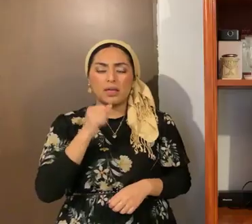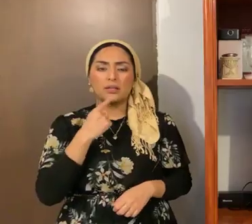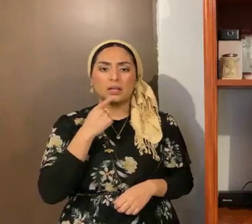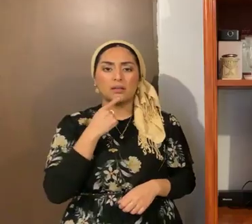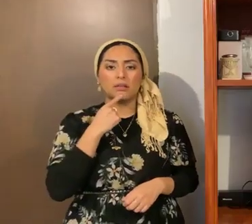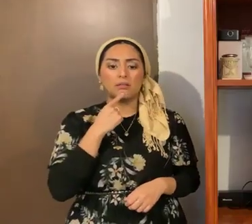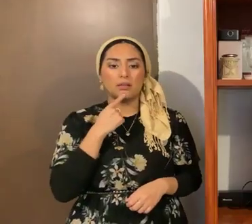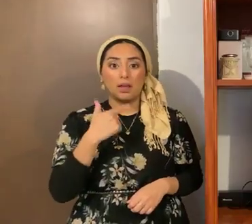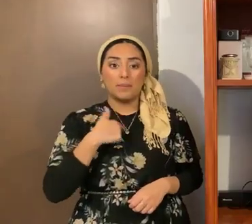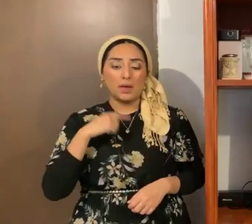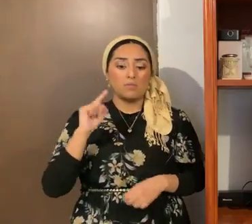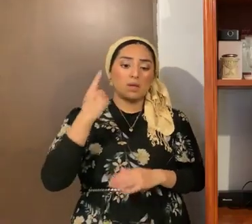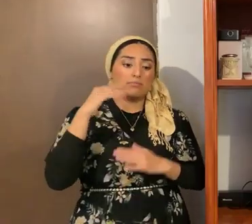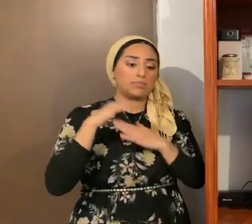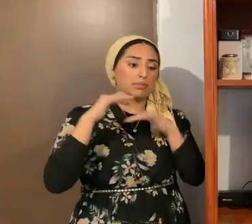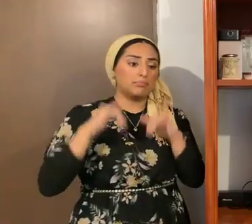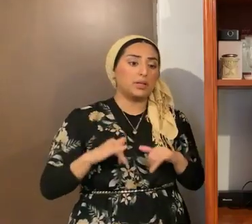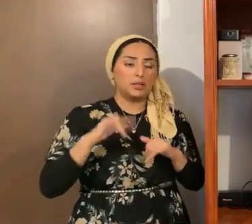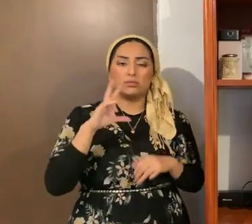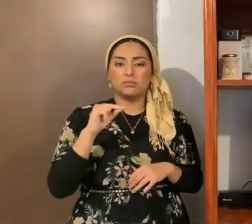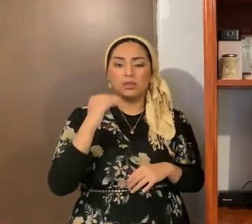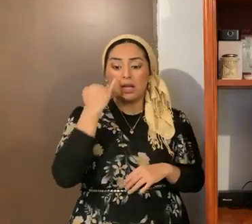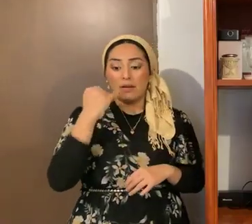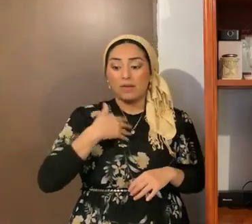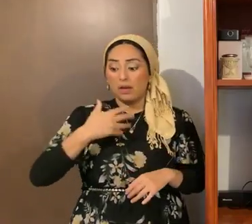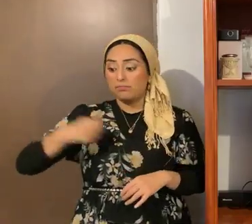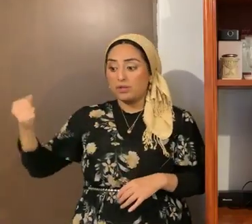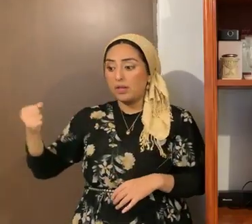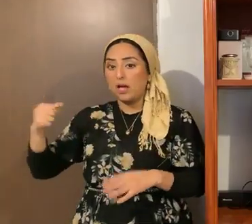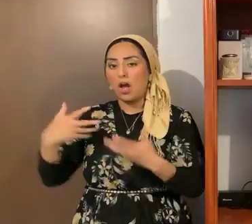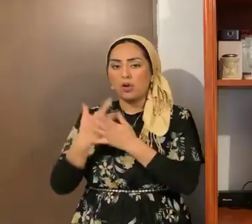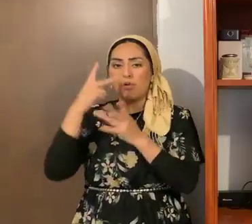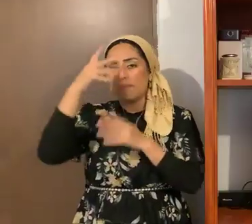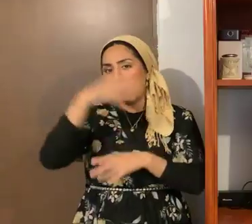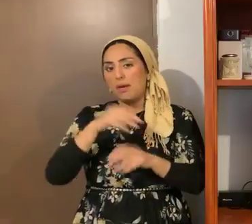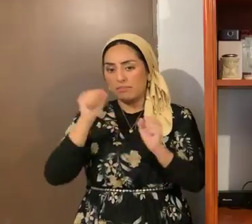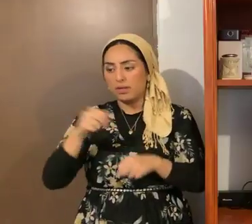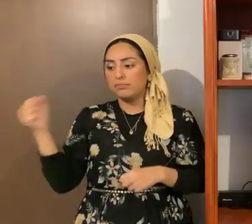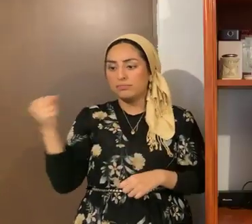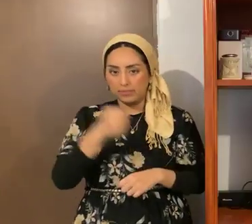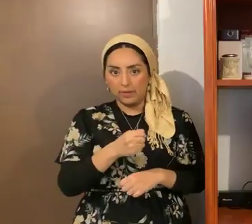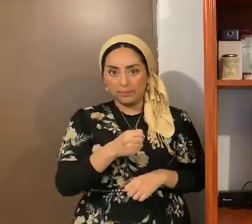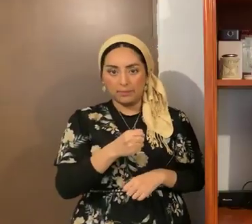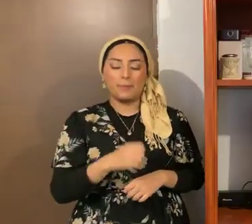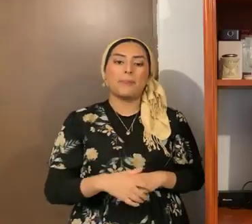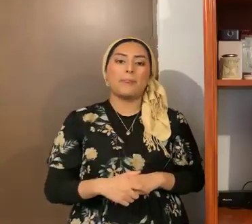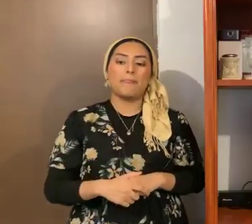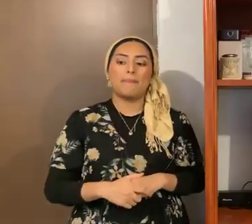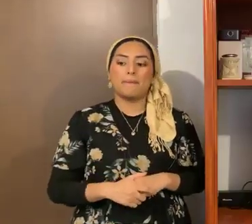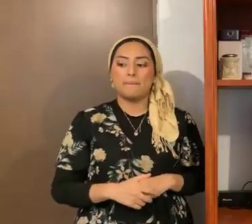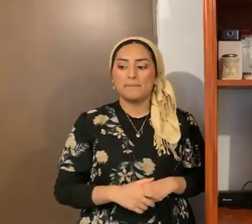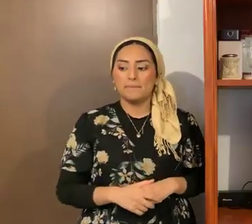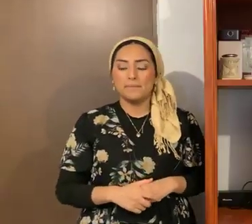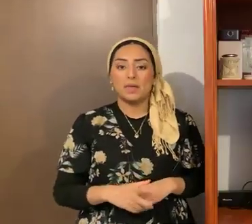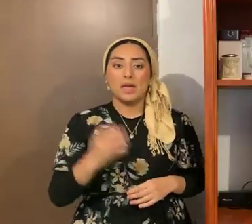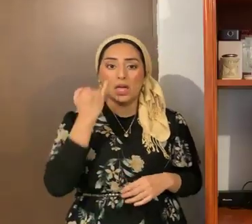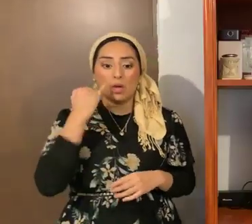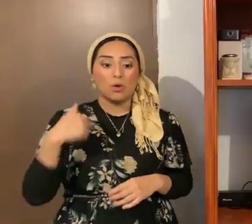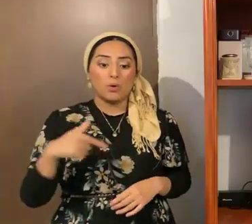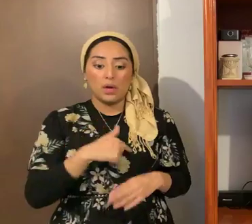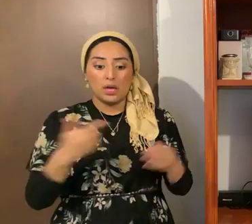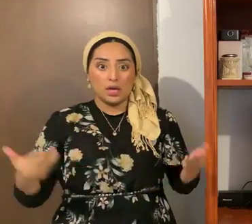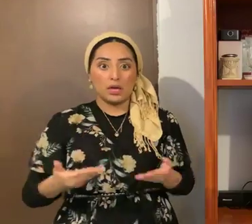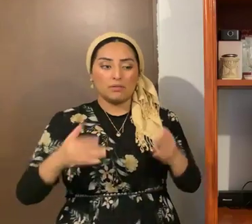indispensable y yo tampoco como Roy soy indispensable. Si faltamos, el Eterno levanta a otros varones. Pero lo que sí he dicho es que si